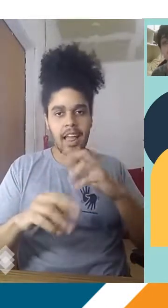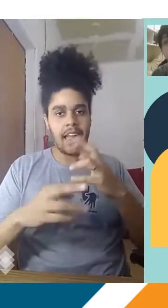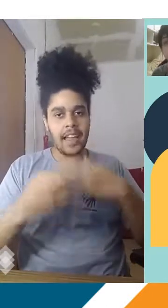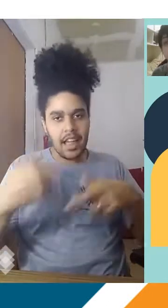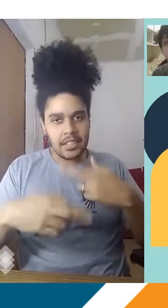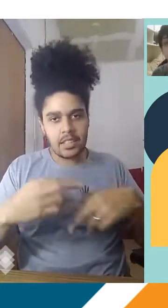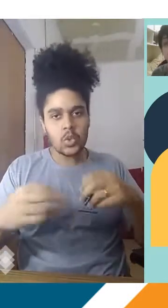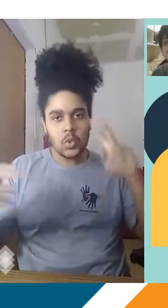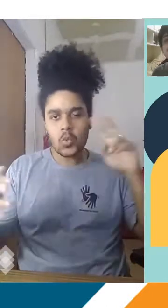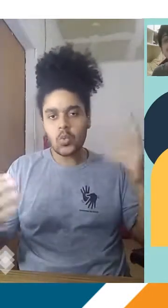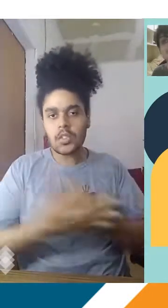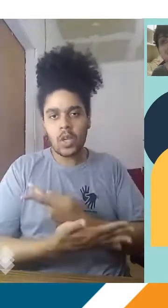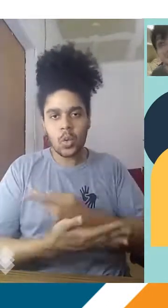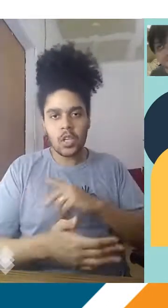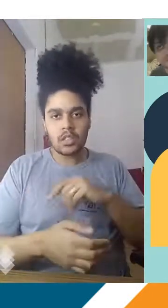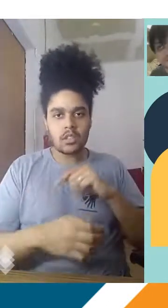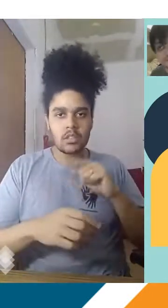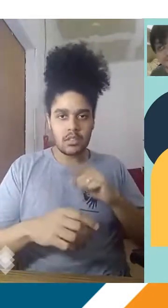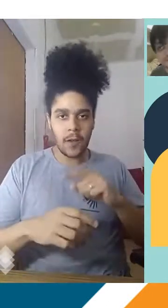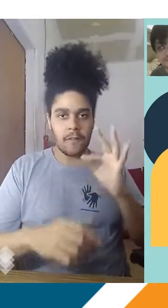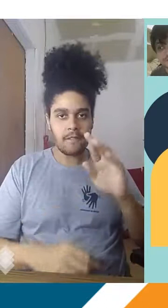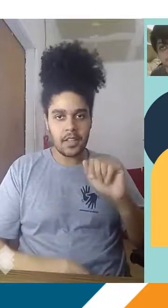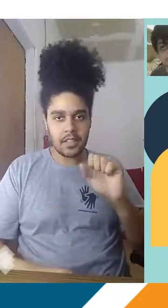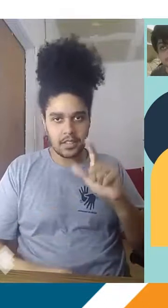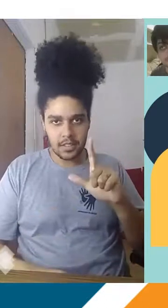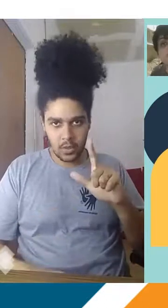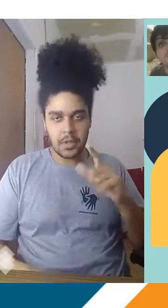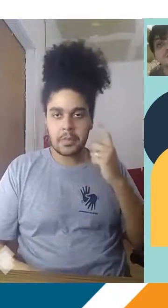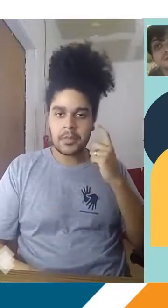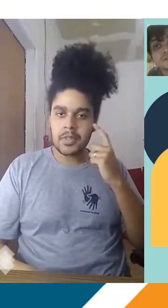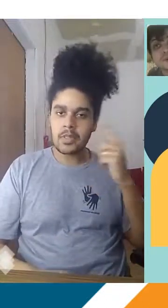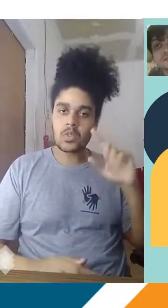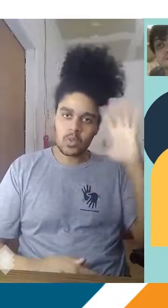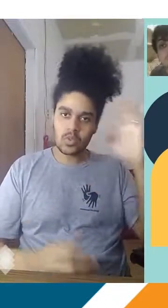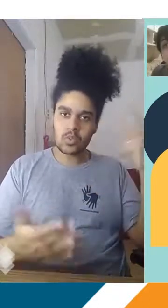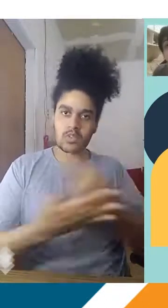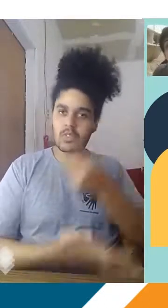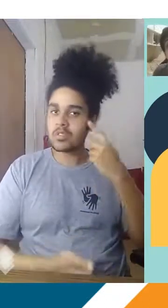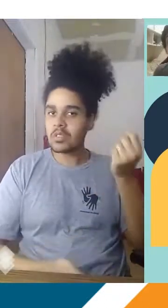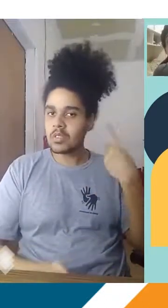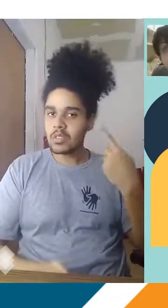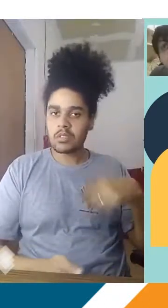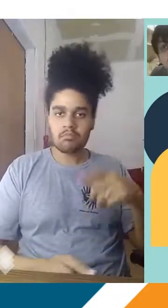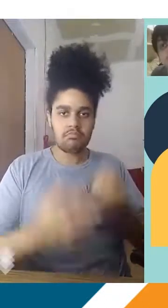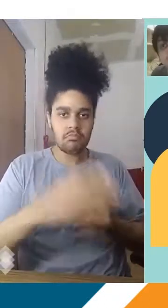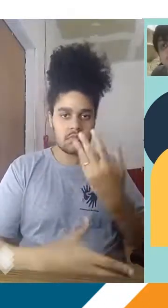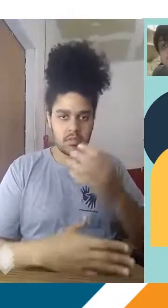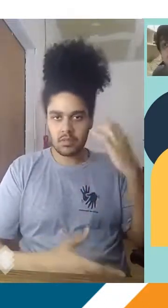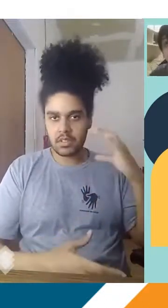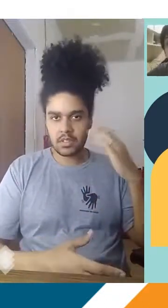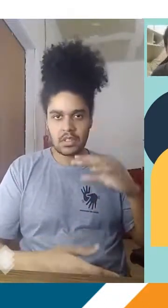relação causa-consequência, mas ele vai diretamente nas consequências do tópico frasal. Ou seja, pensando aqui as consequências da